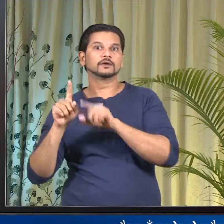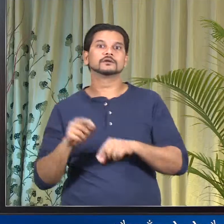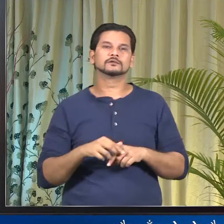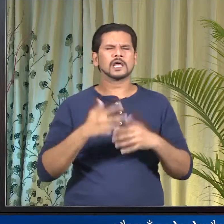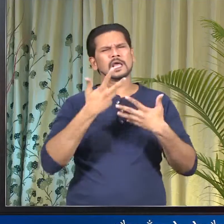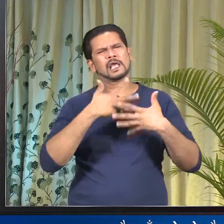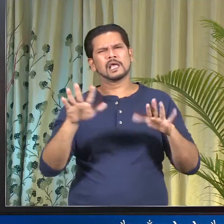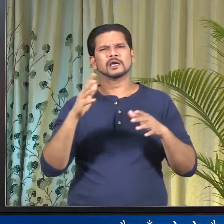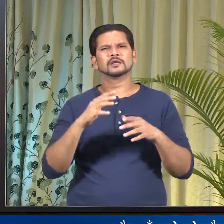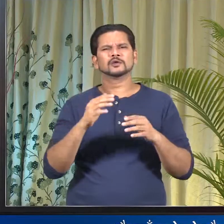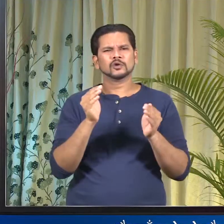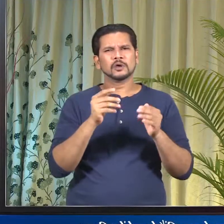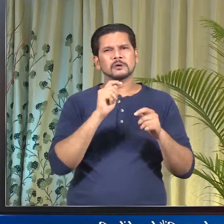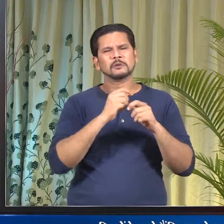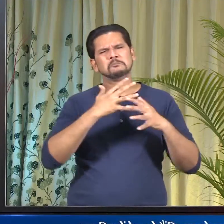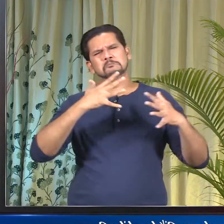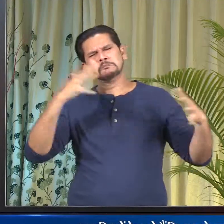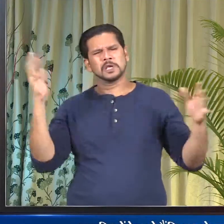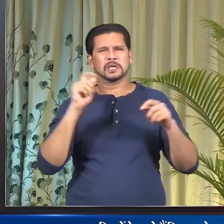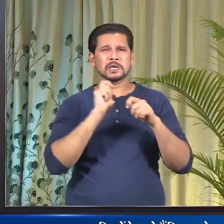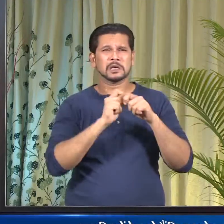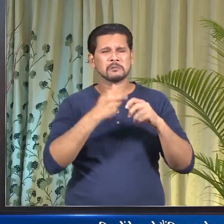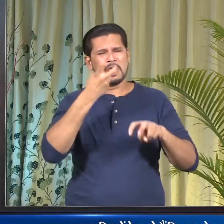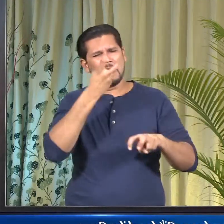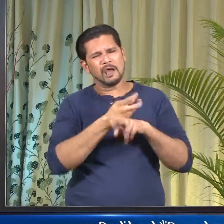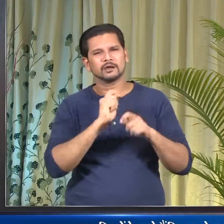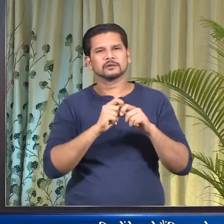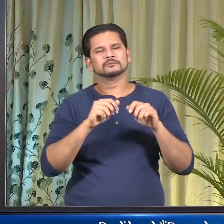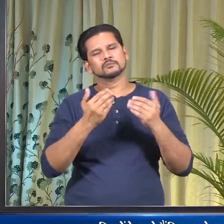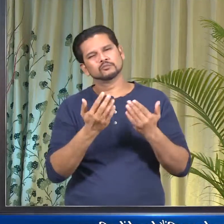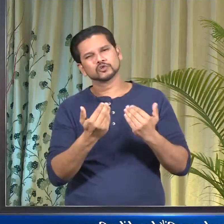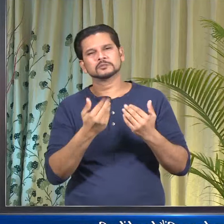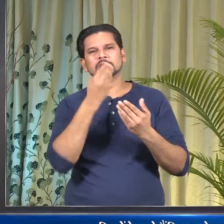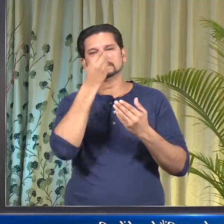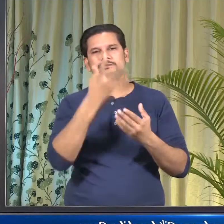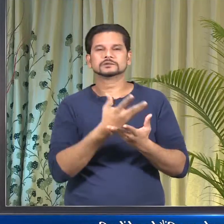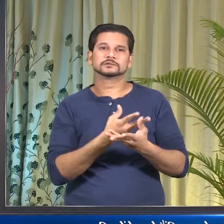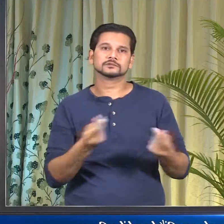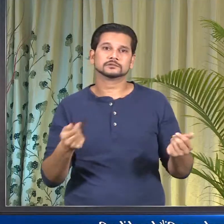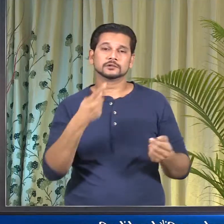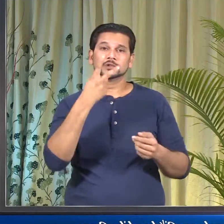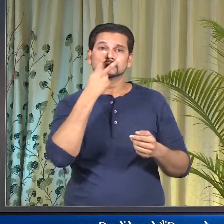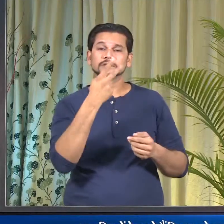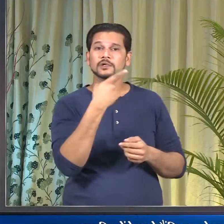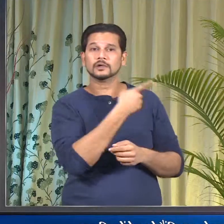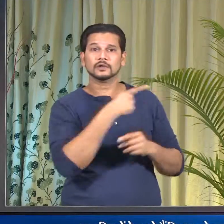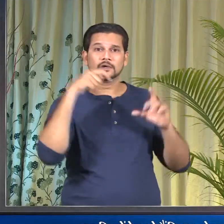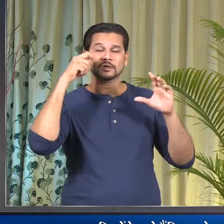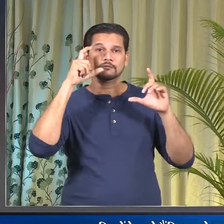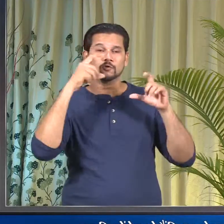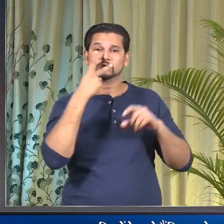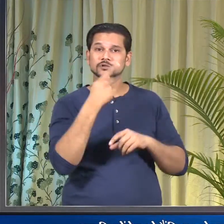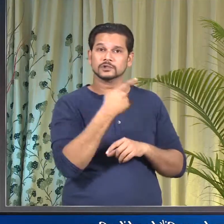हो जाते हैं। आप चित्र में देख रहे हैं कि जब गोपकूल पर बाढ़ का संकर था,